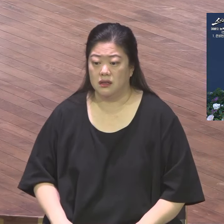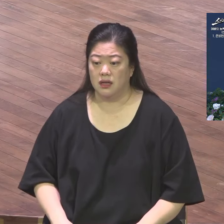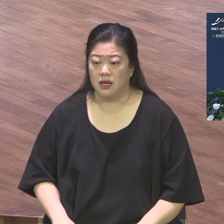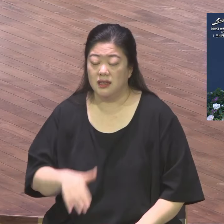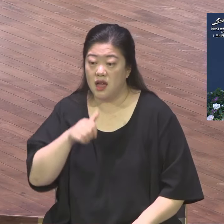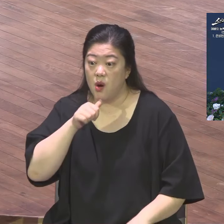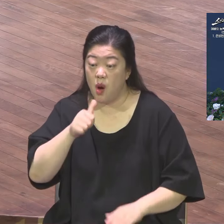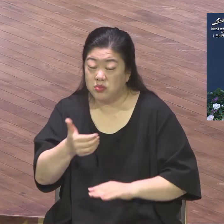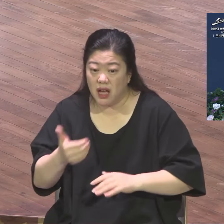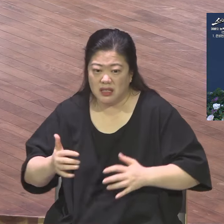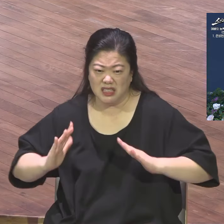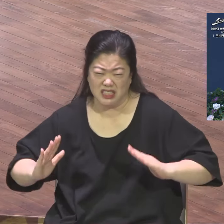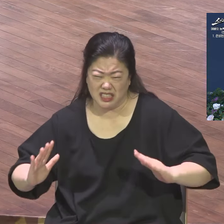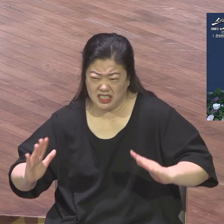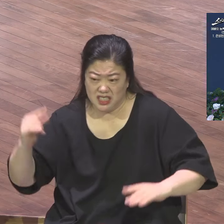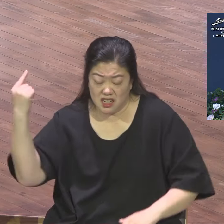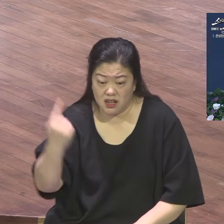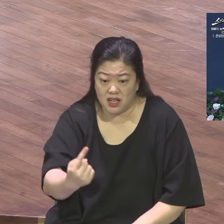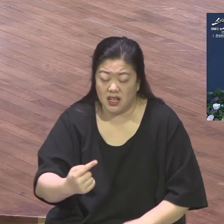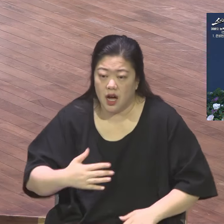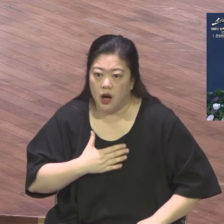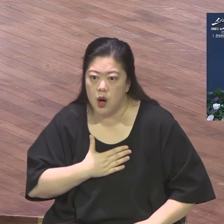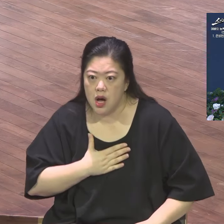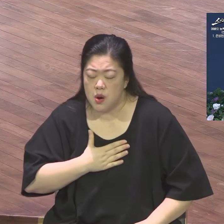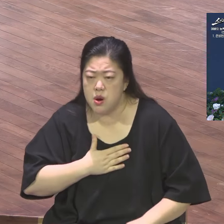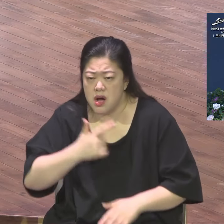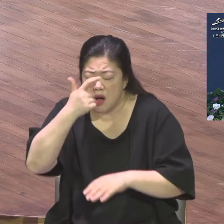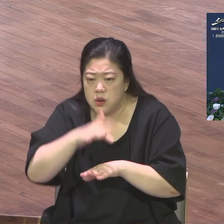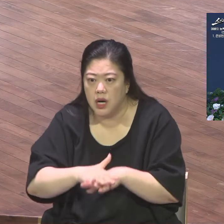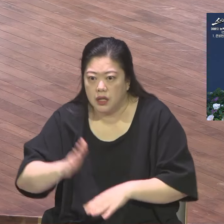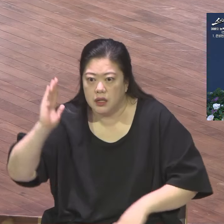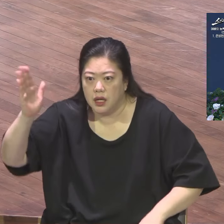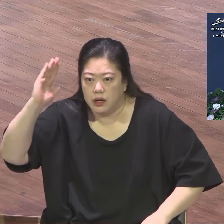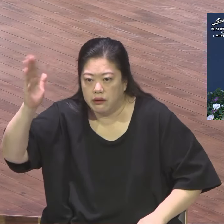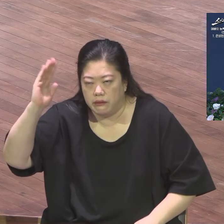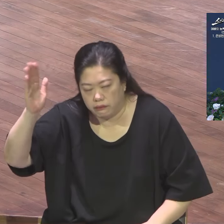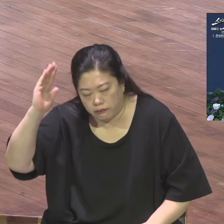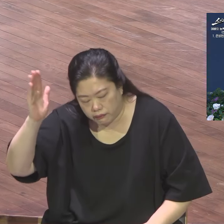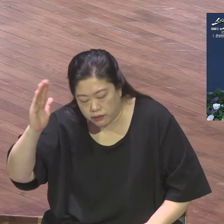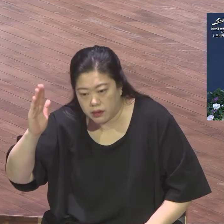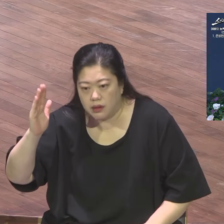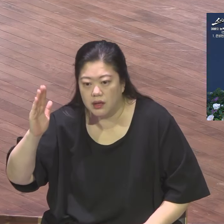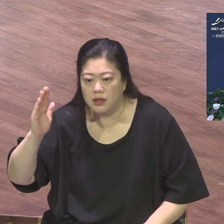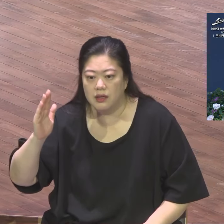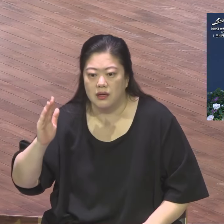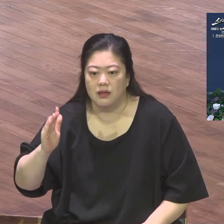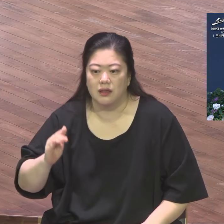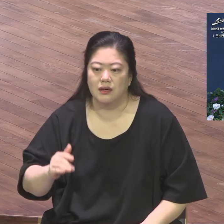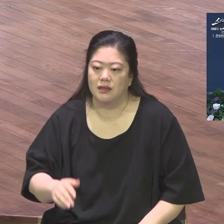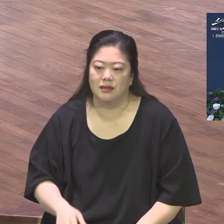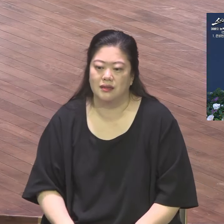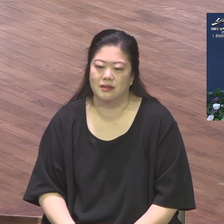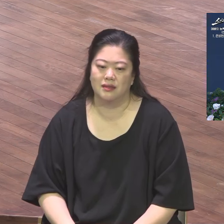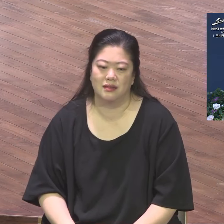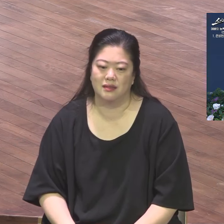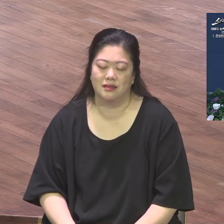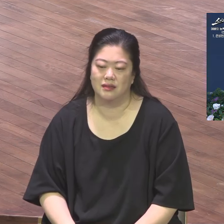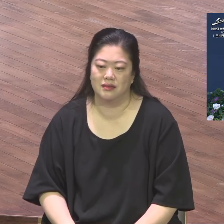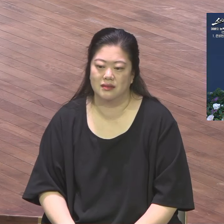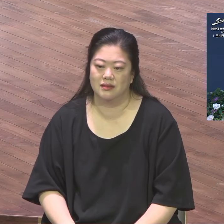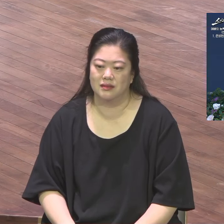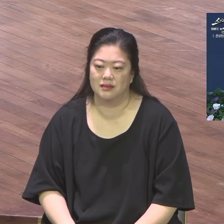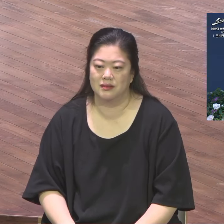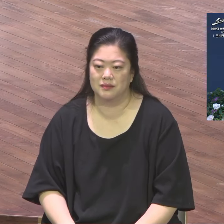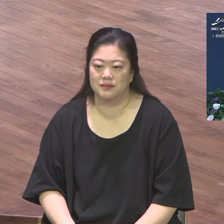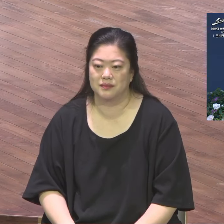시간 전에 와서 기도하고 준비하고. 여러분 평신도로서 최고